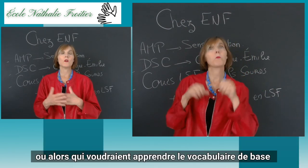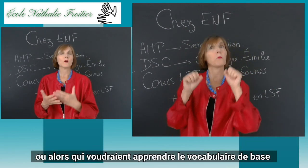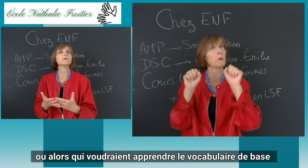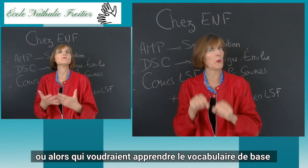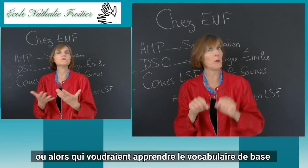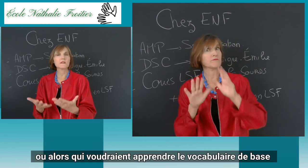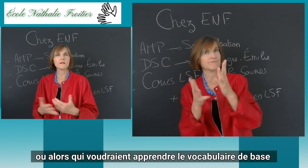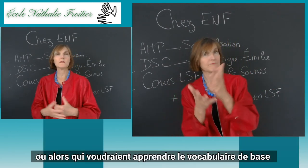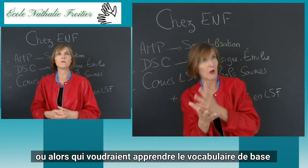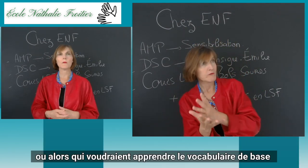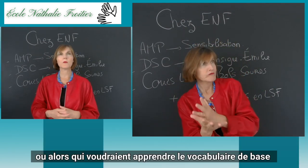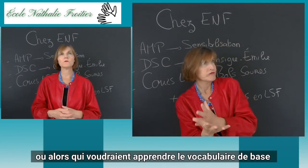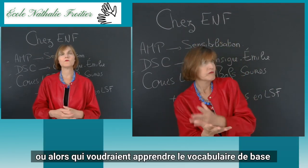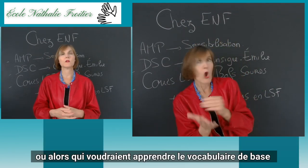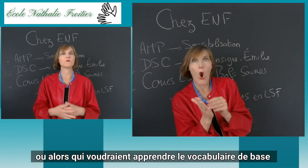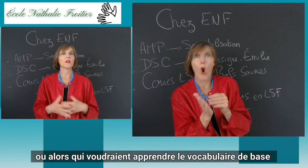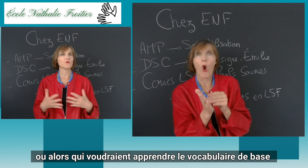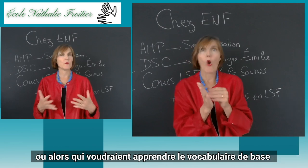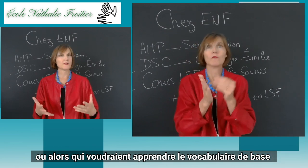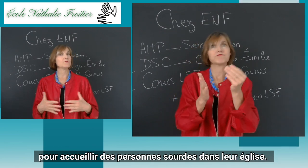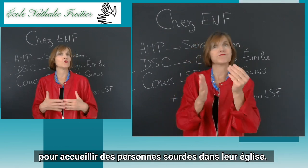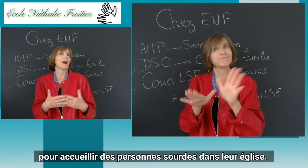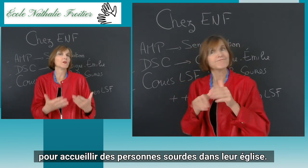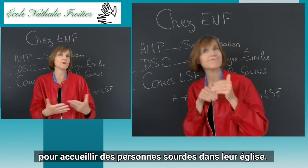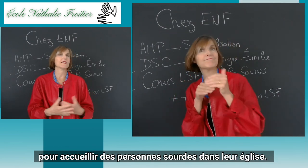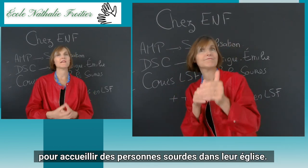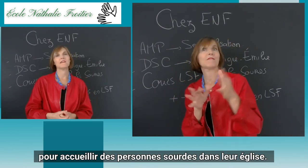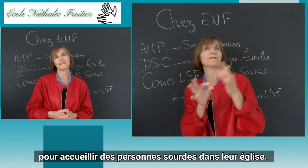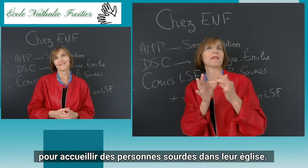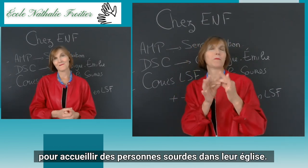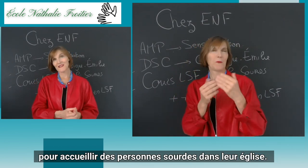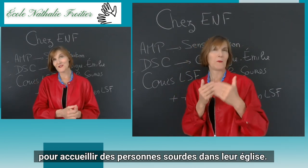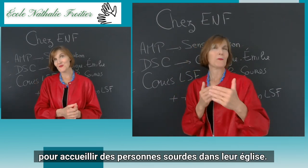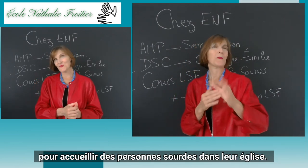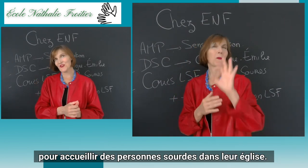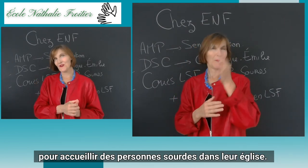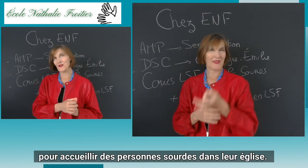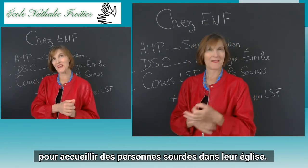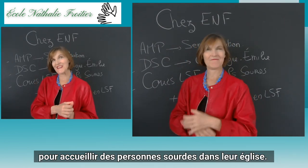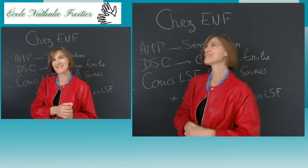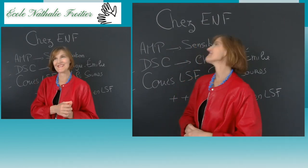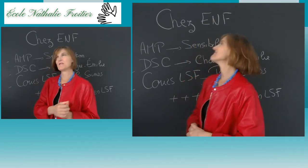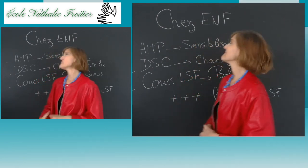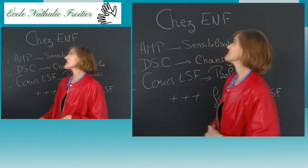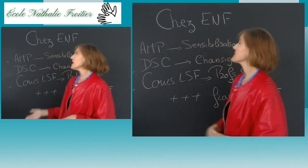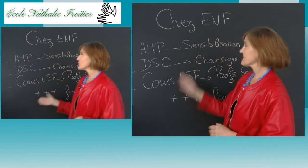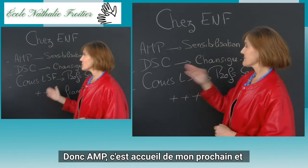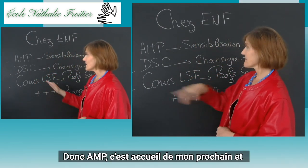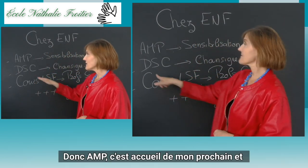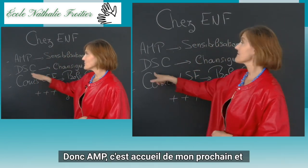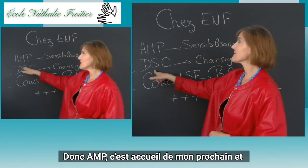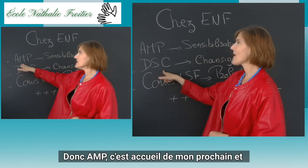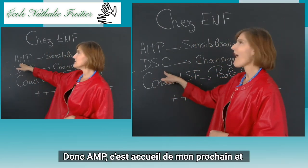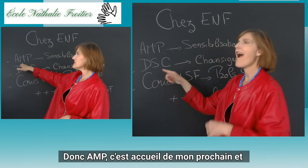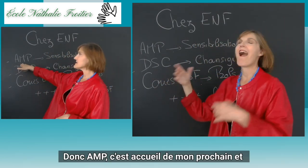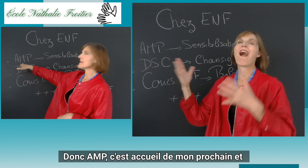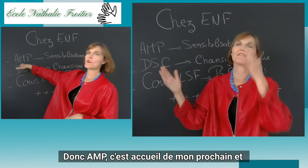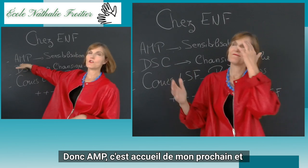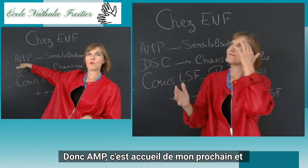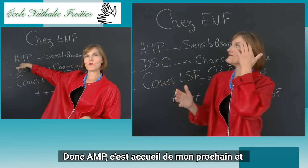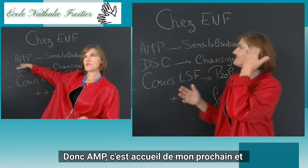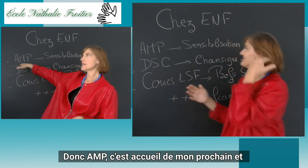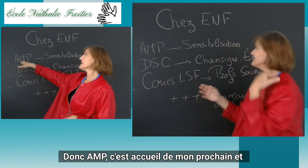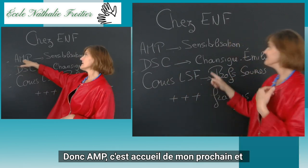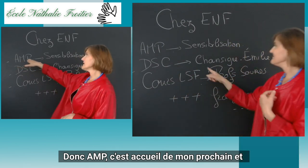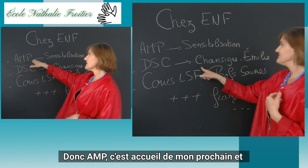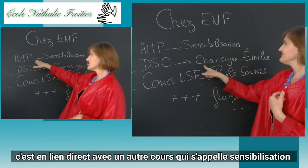ou alors qui voudraient apprendre le vocabulaire de base pour accueillir les personnes sourdes dans leur église donc ANP c'est